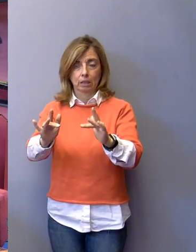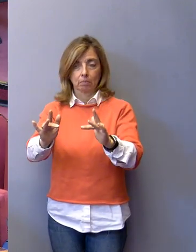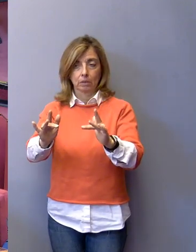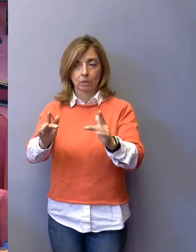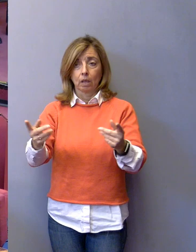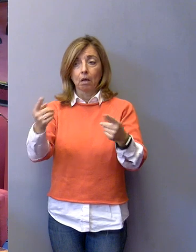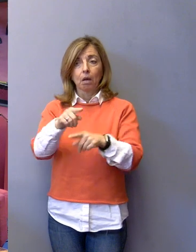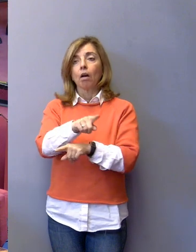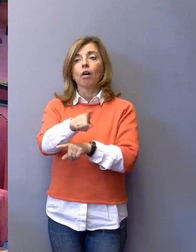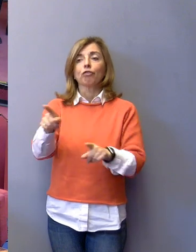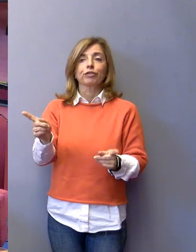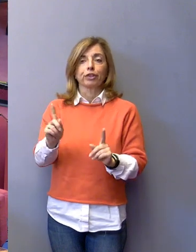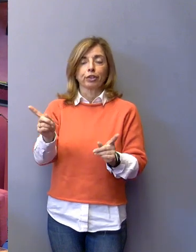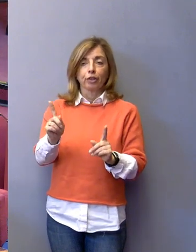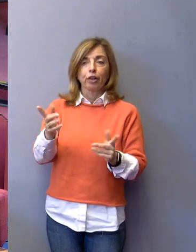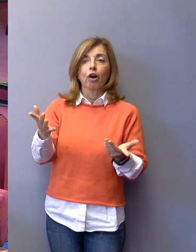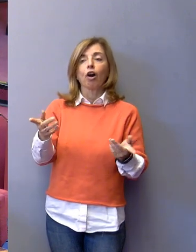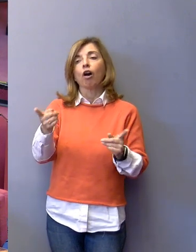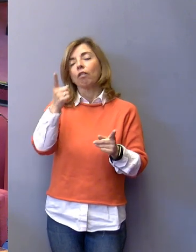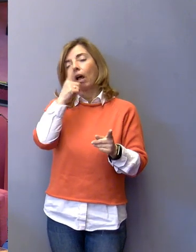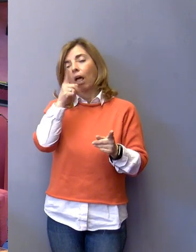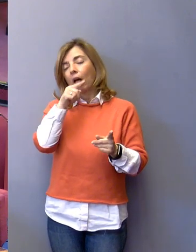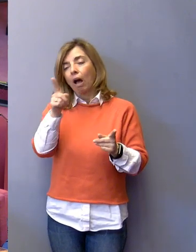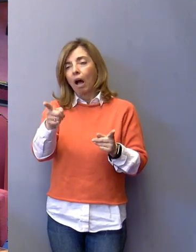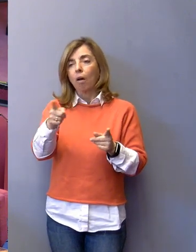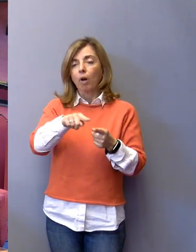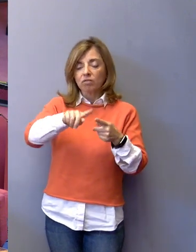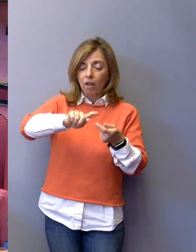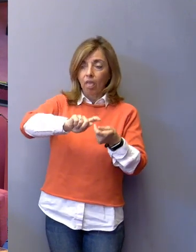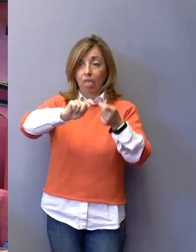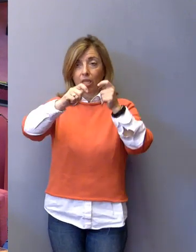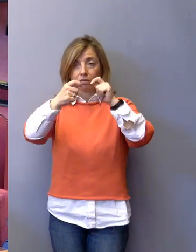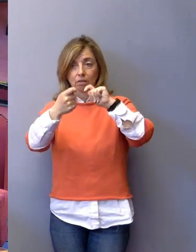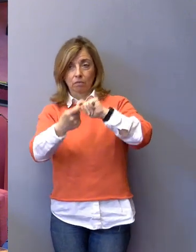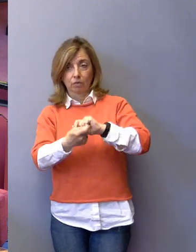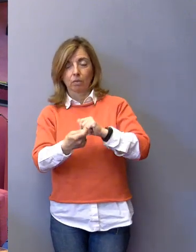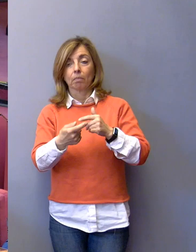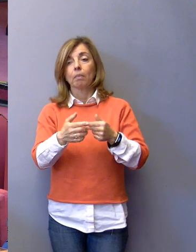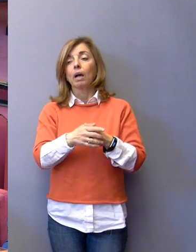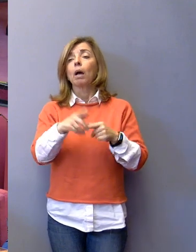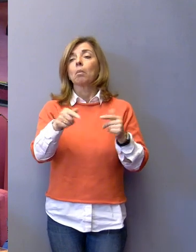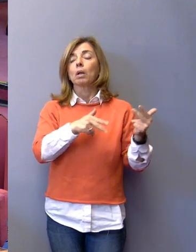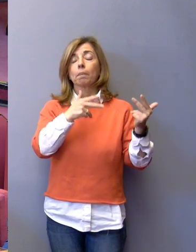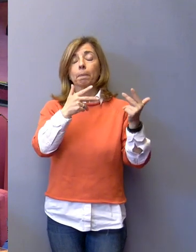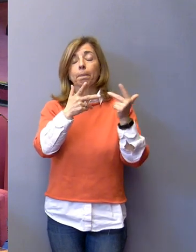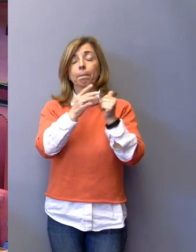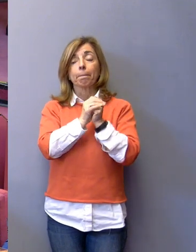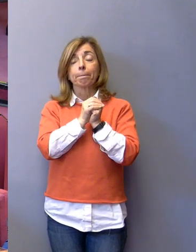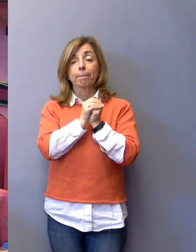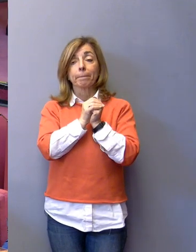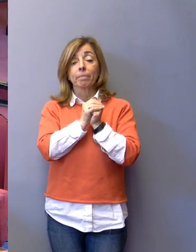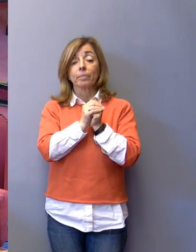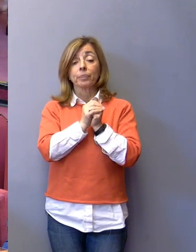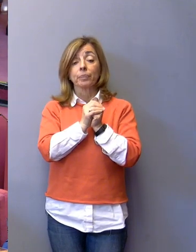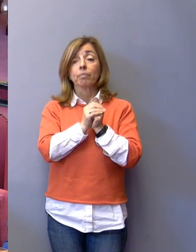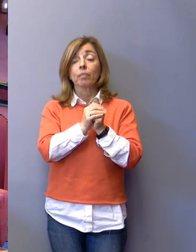Oppure fate finta di non averla Ma la trasformata attraverso Questi strumenti poi la portate e soprattutto